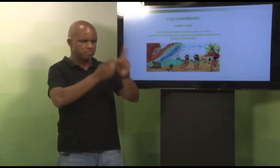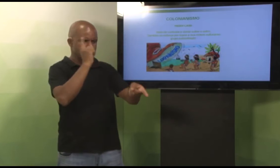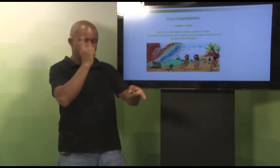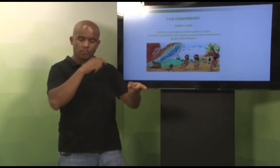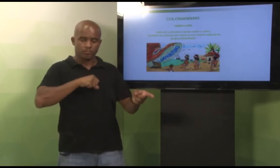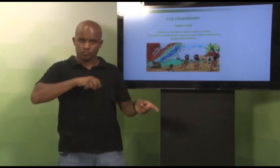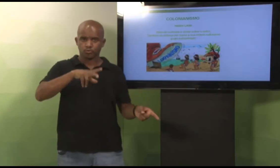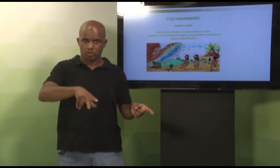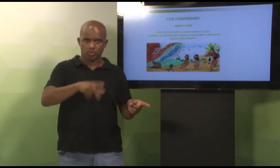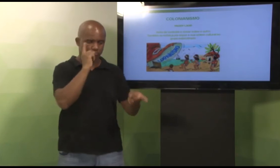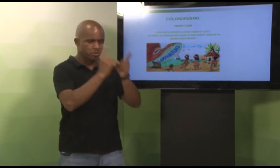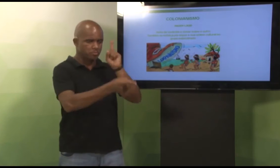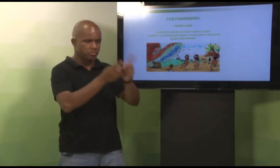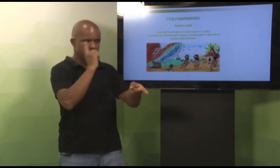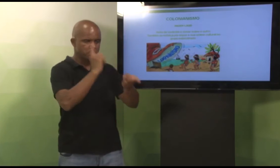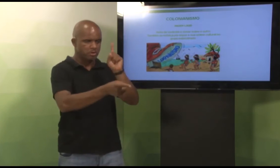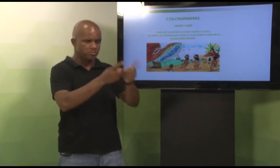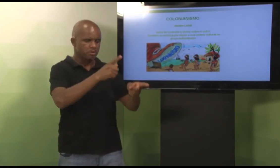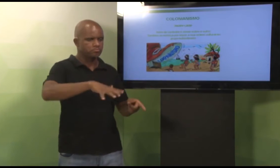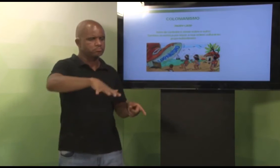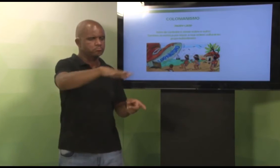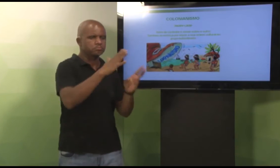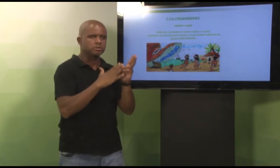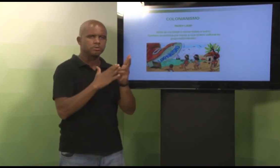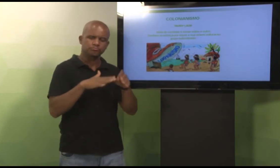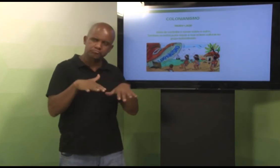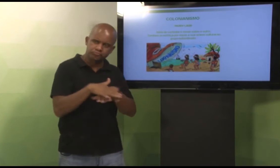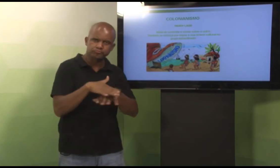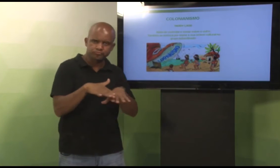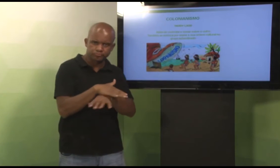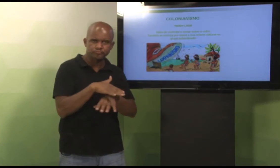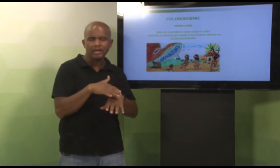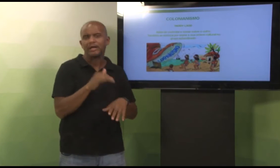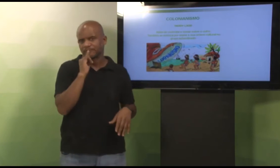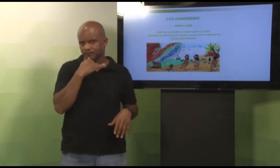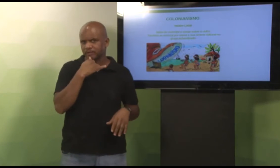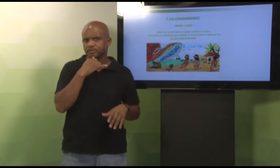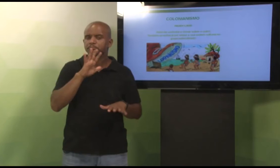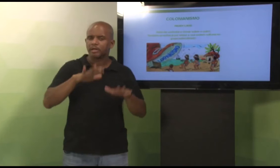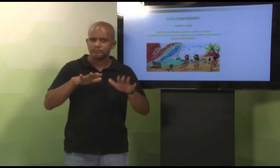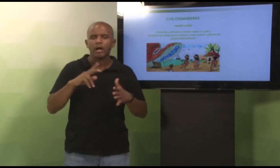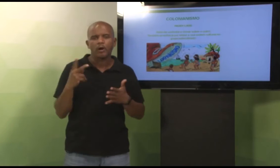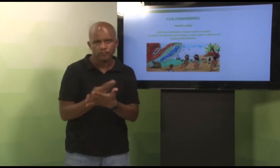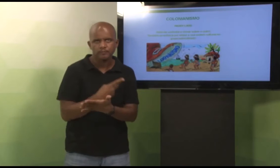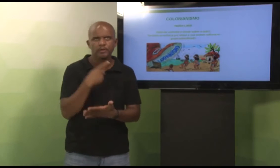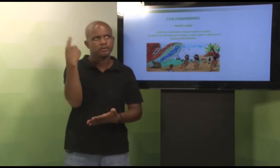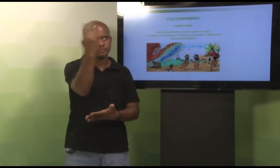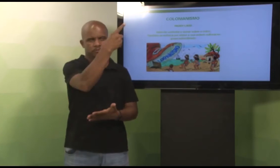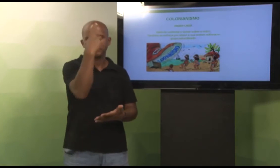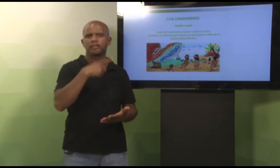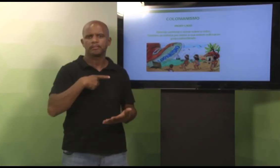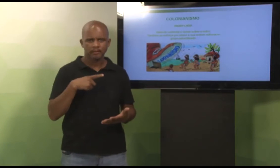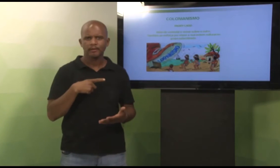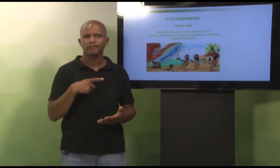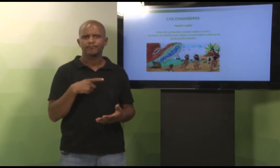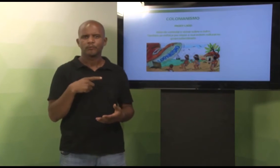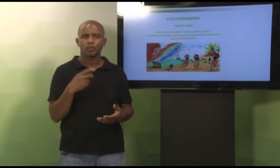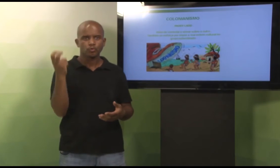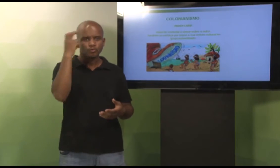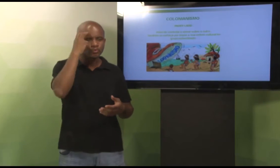Os índios ficaram submissos a essa situação, aos mandos de Portugal, todos